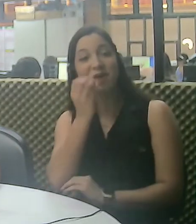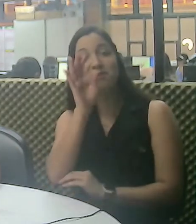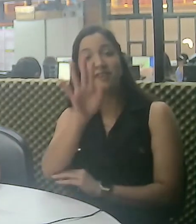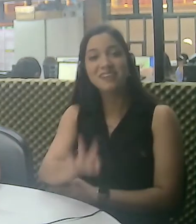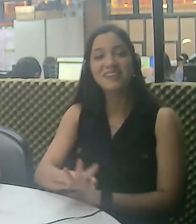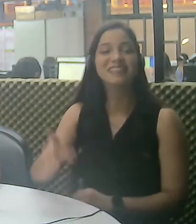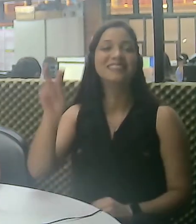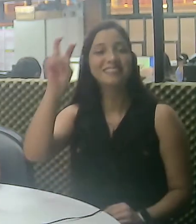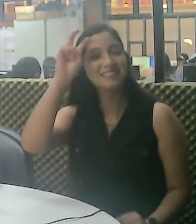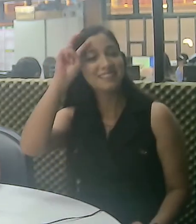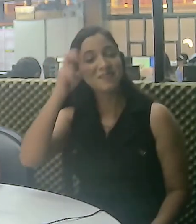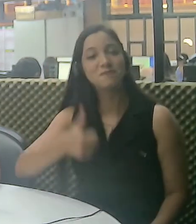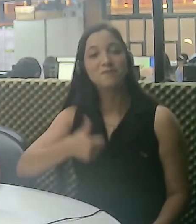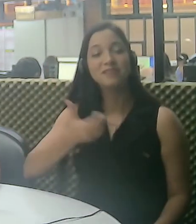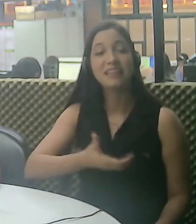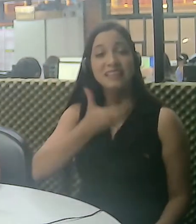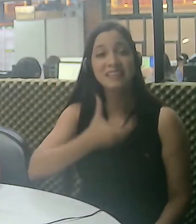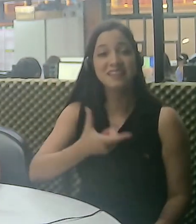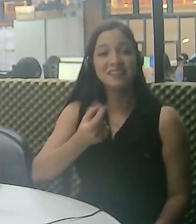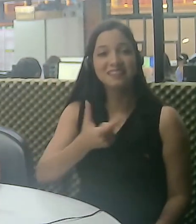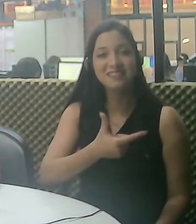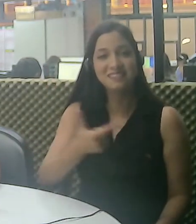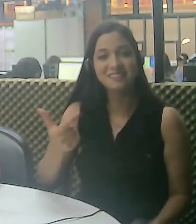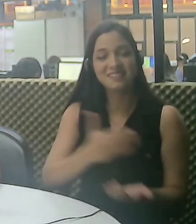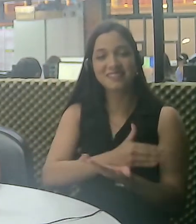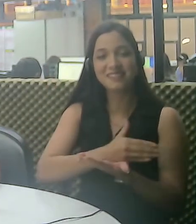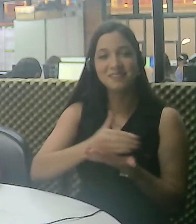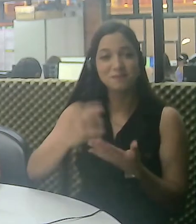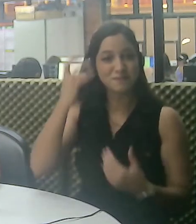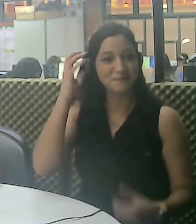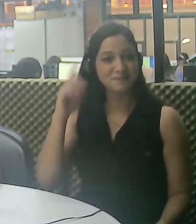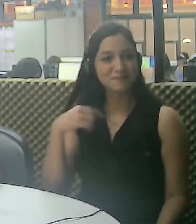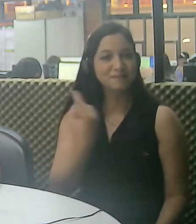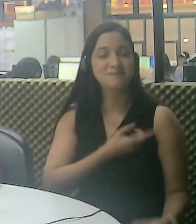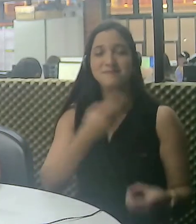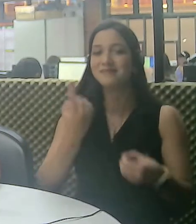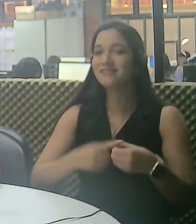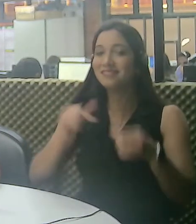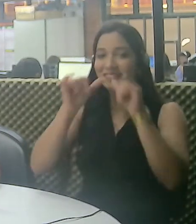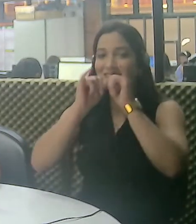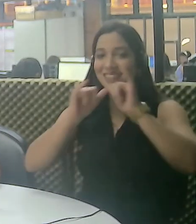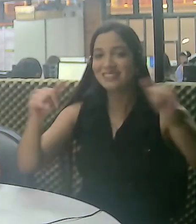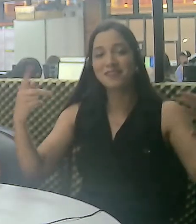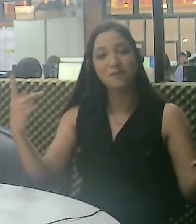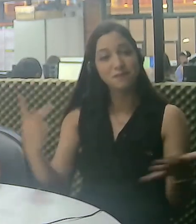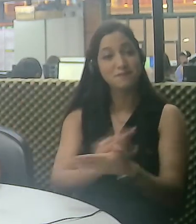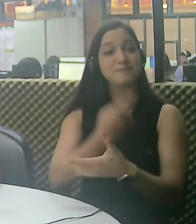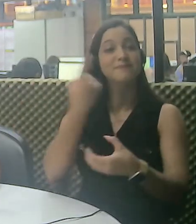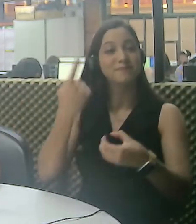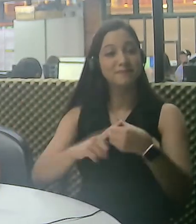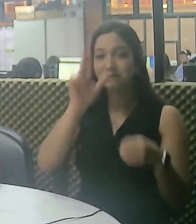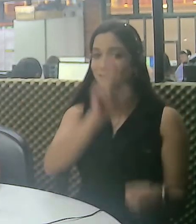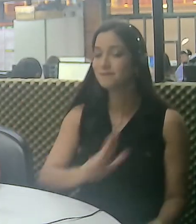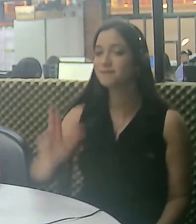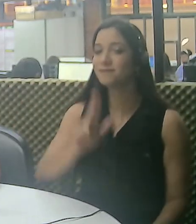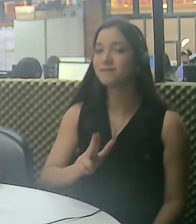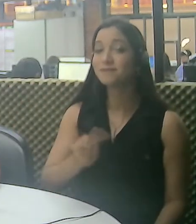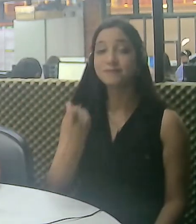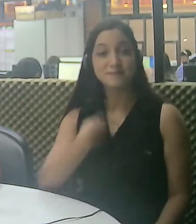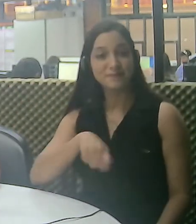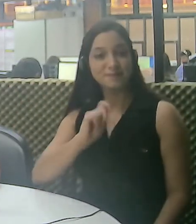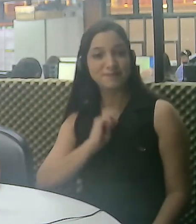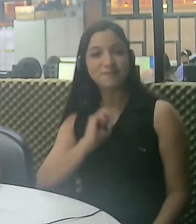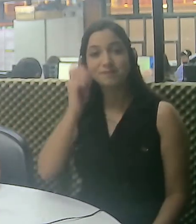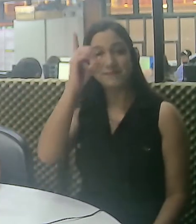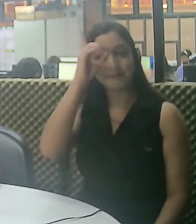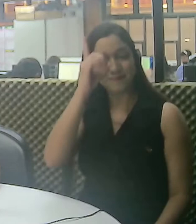tarde, quinta-feira, 1º de dezembro de 2022. Está no ar a Rádio Nossa Cidade com o boletim de notícias sobre o que de fato acontece em